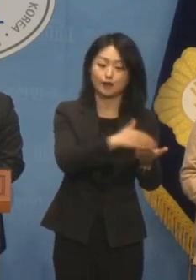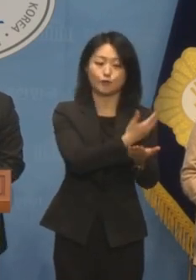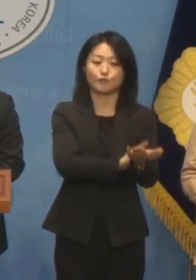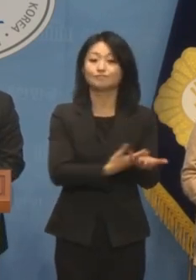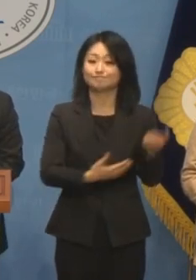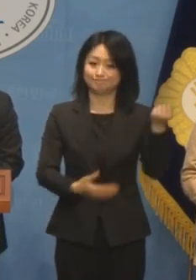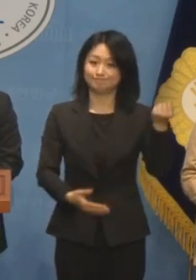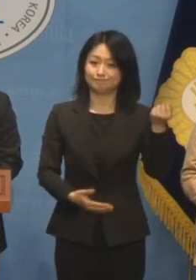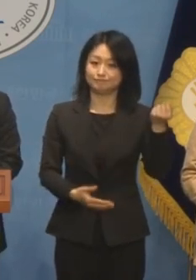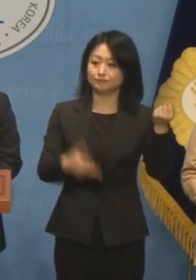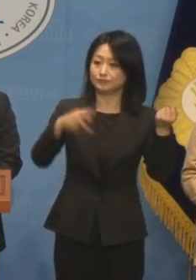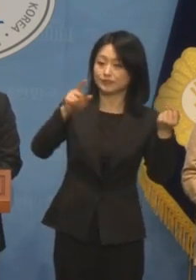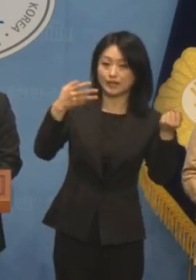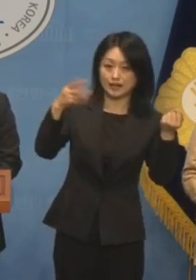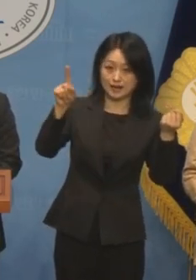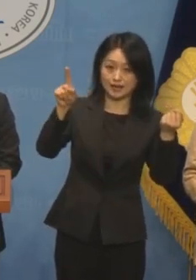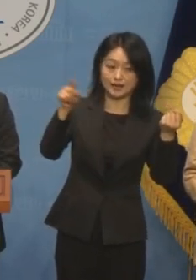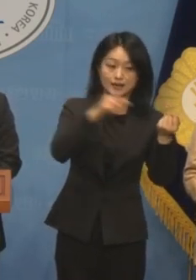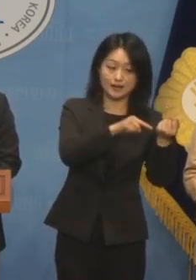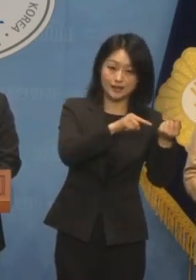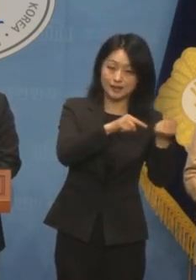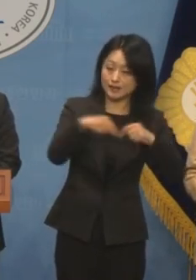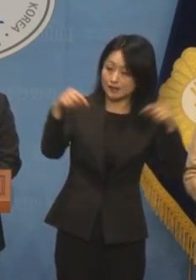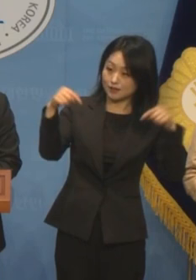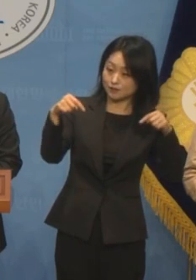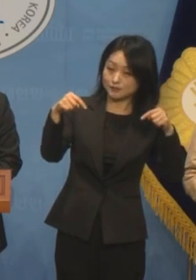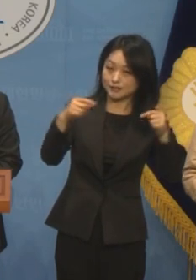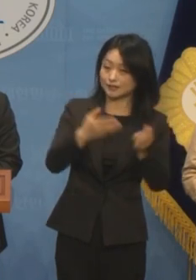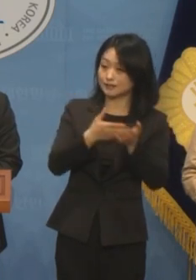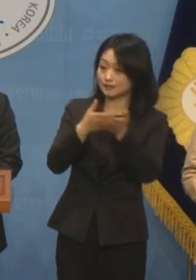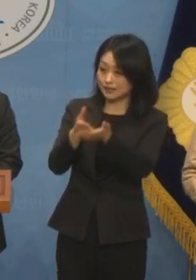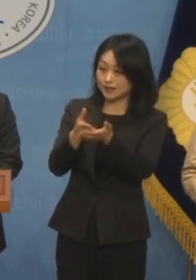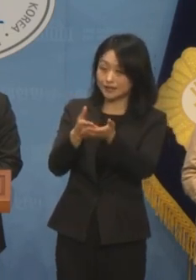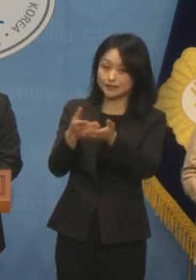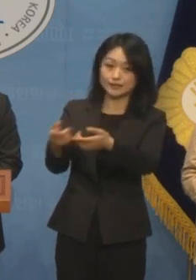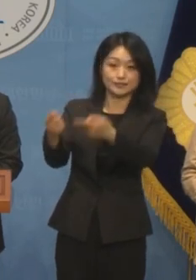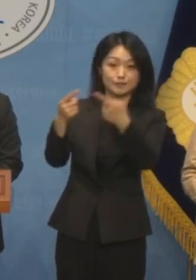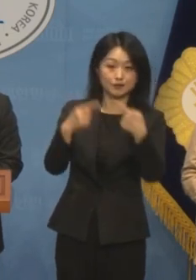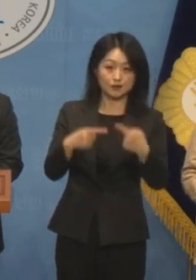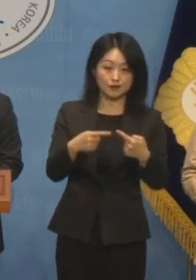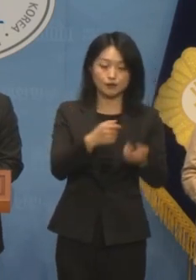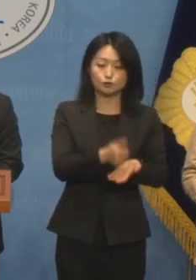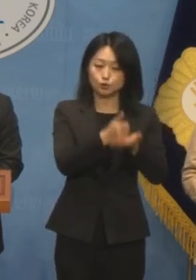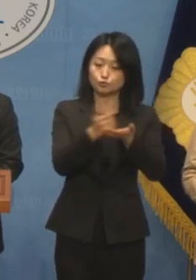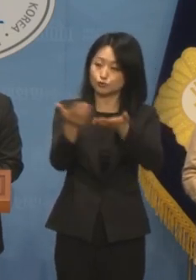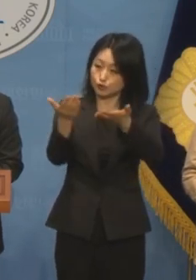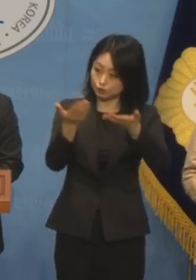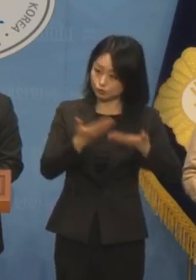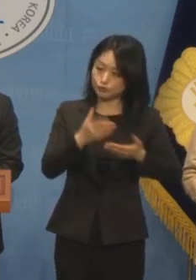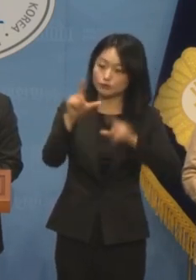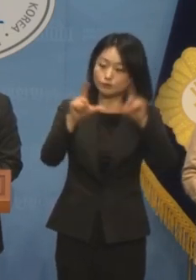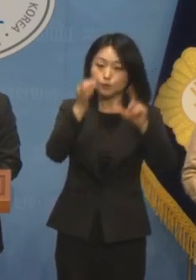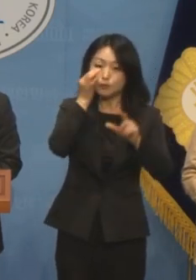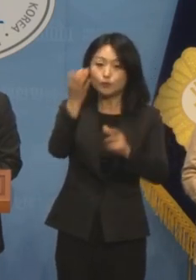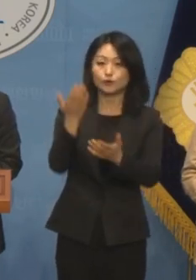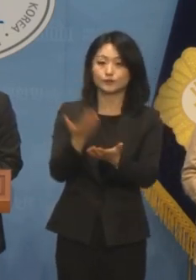카라는 노동위원회의 조정에 성실히 임해서 노동자들의 권리를 존중하는 모습을 보여주시기를